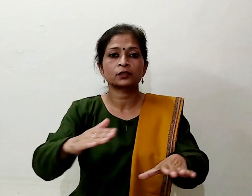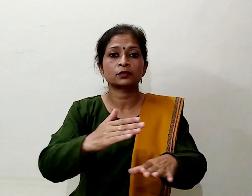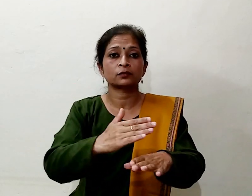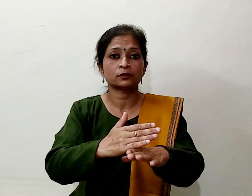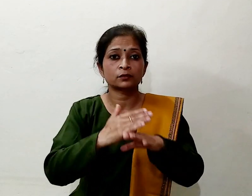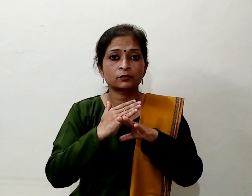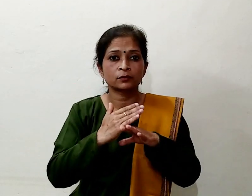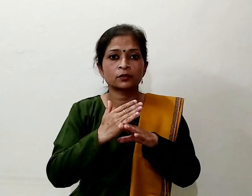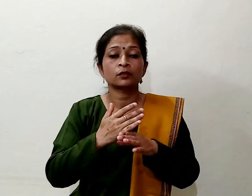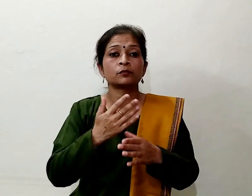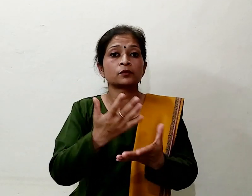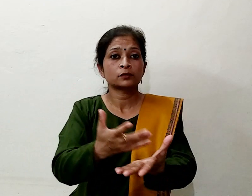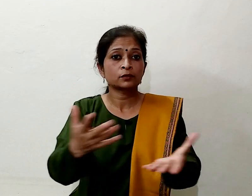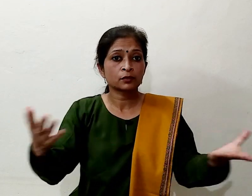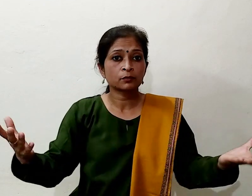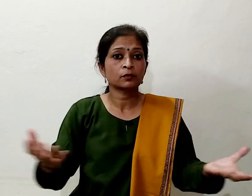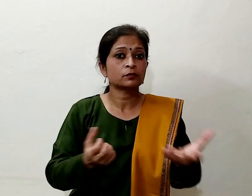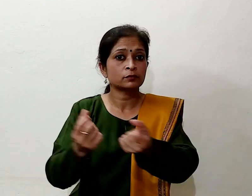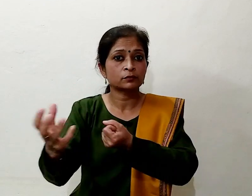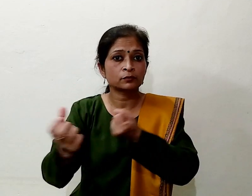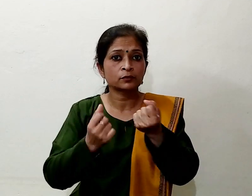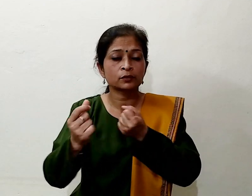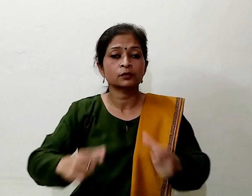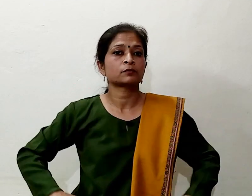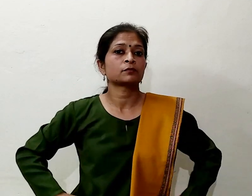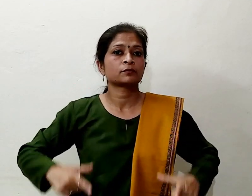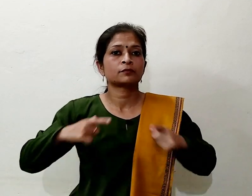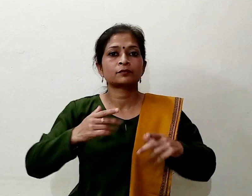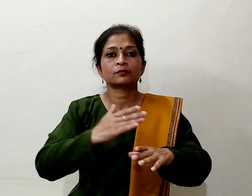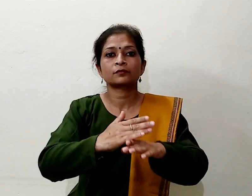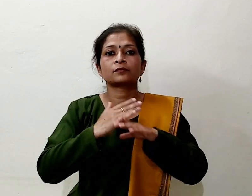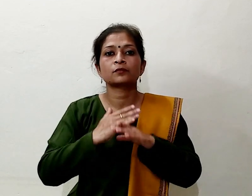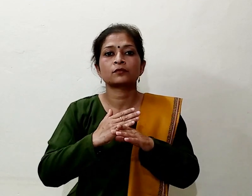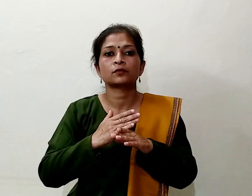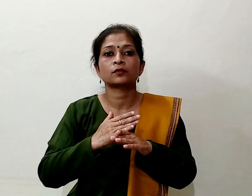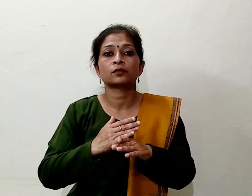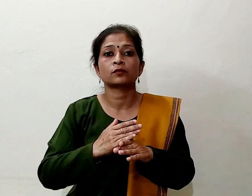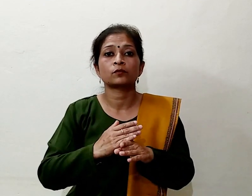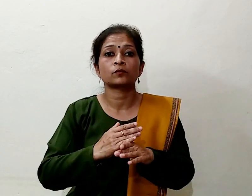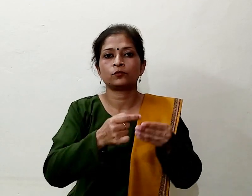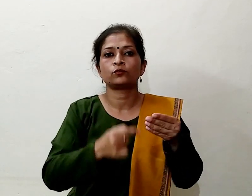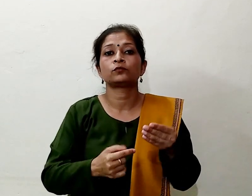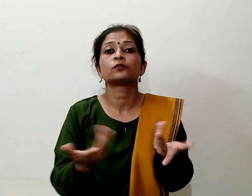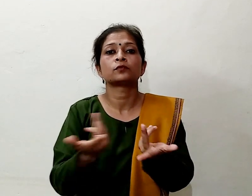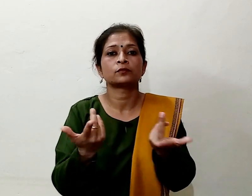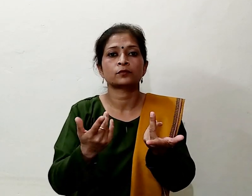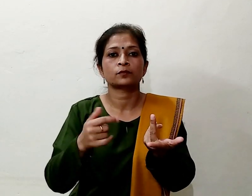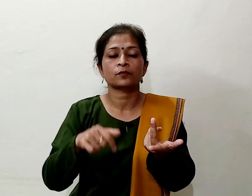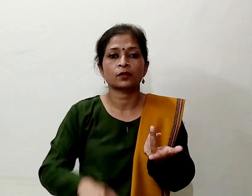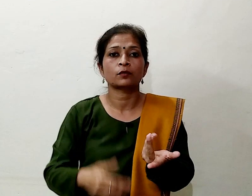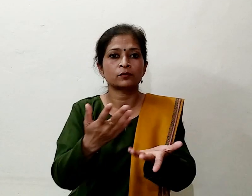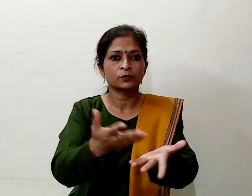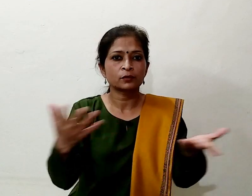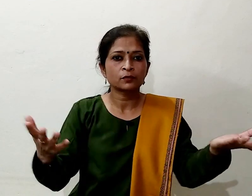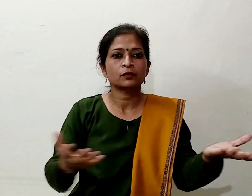जीवन रक्षा हे तो अपनाई जाने वाली सावधानिया आवशक वस्तों की दुकान पर